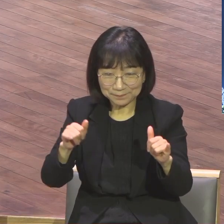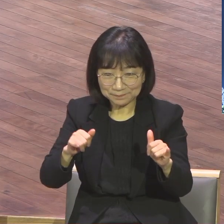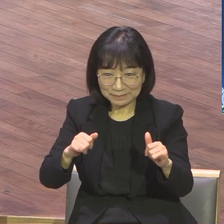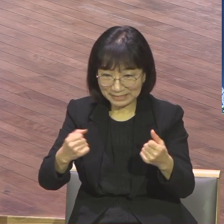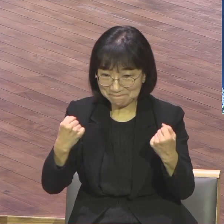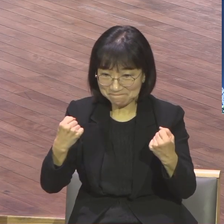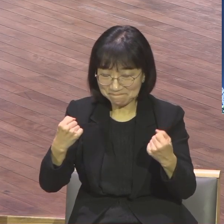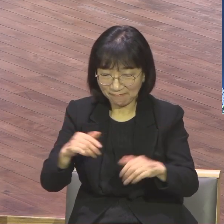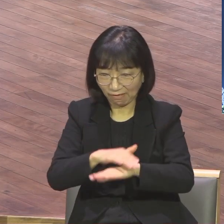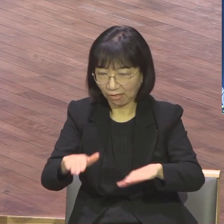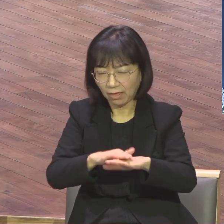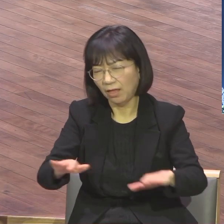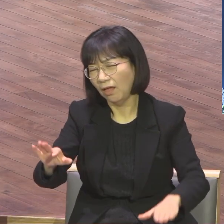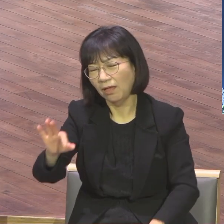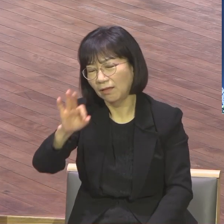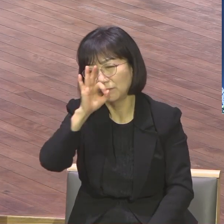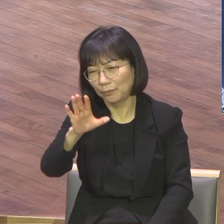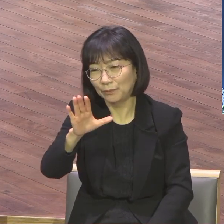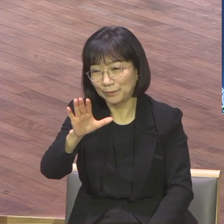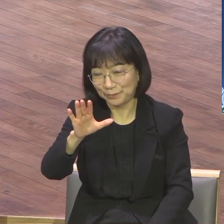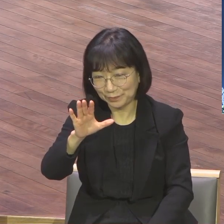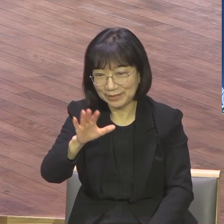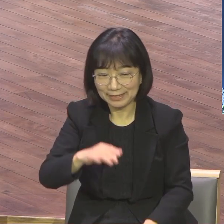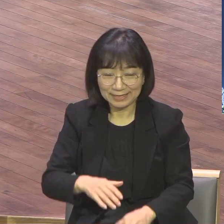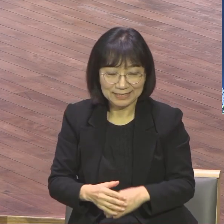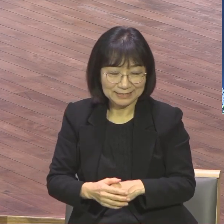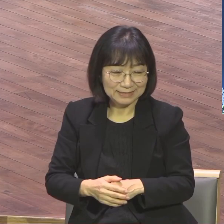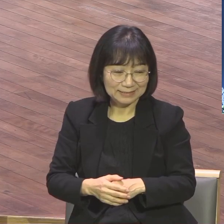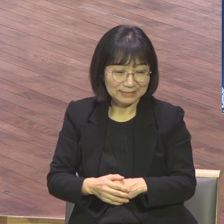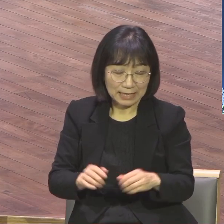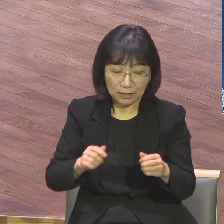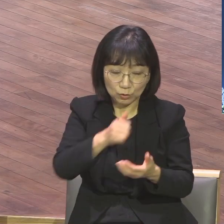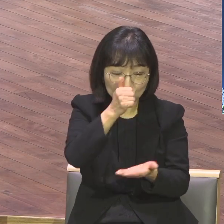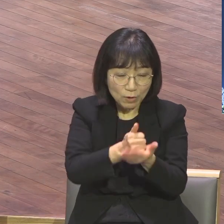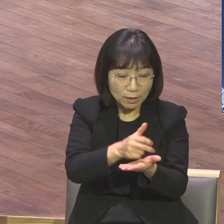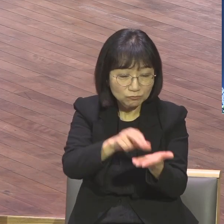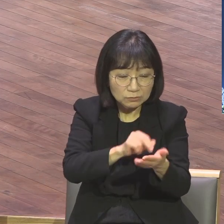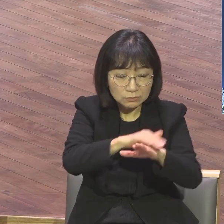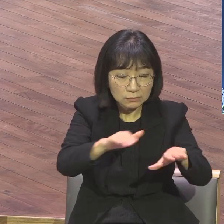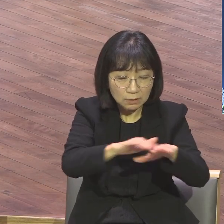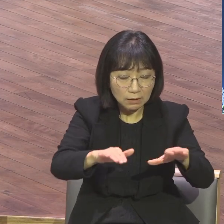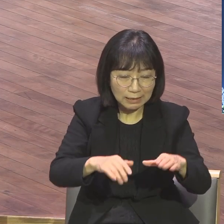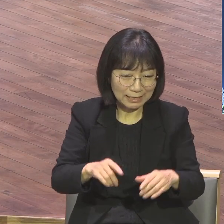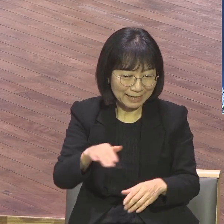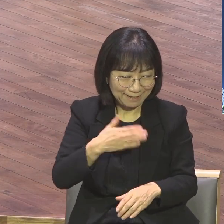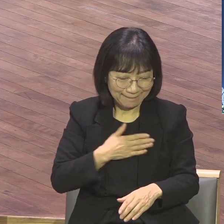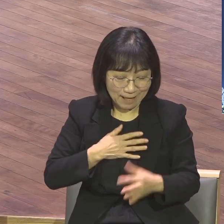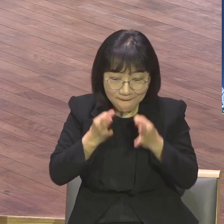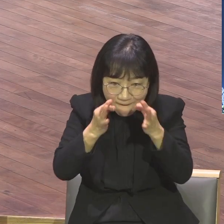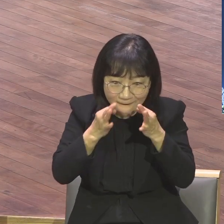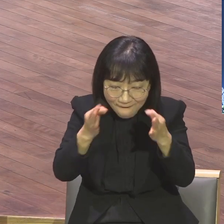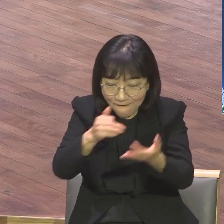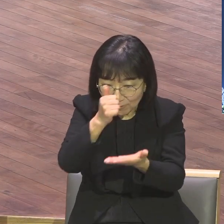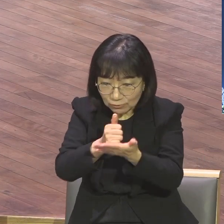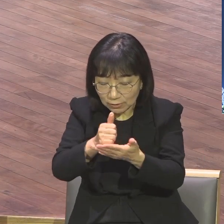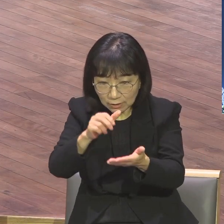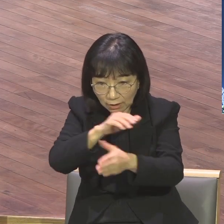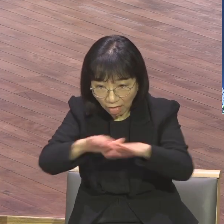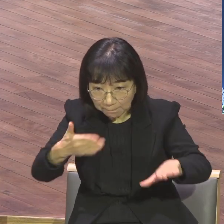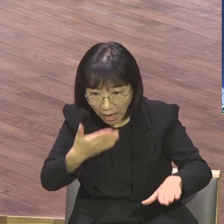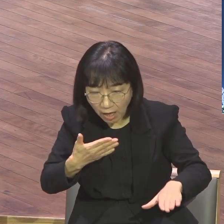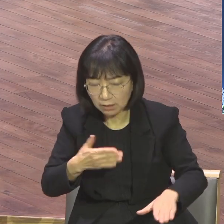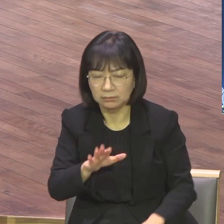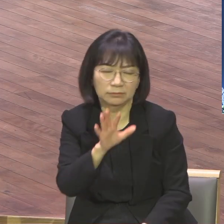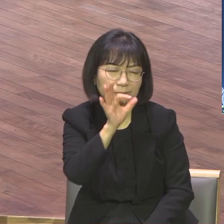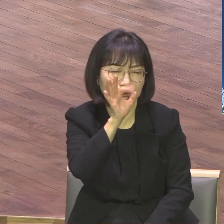수 없기 때문에 이 죄 문제는 인간 노력 안 되기 때문에 하나님께서 친히 길을 여셨는데